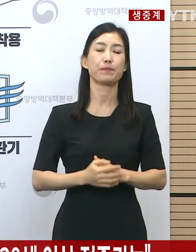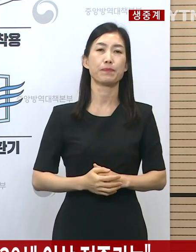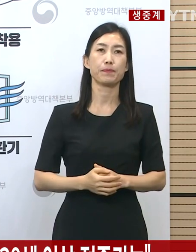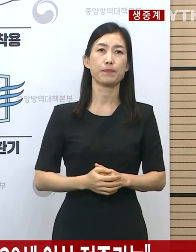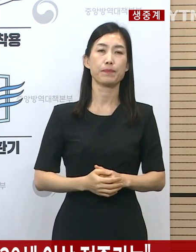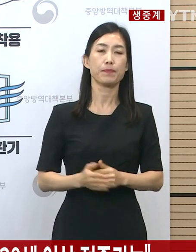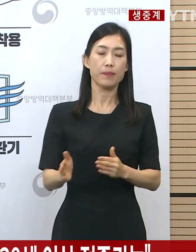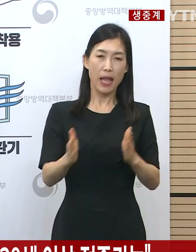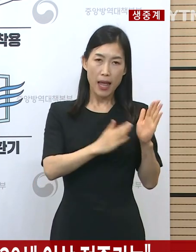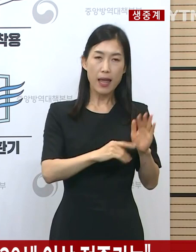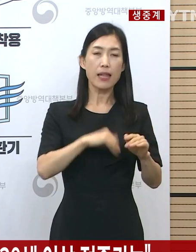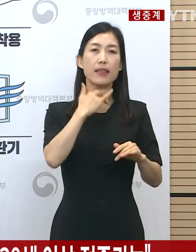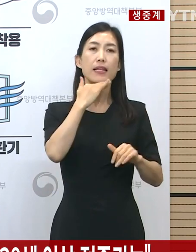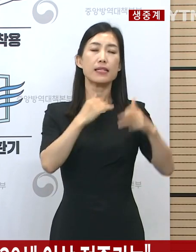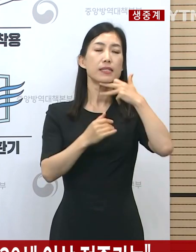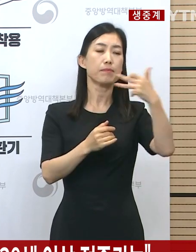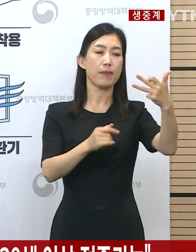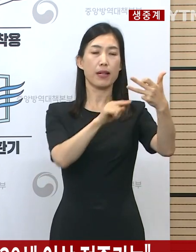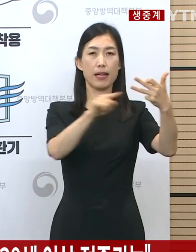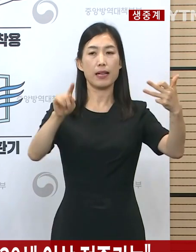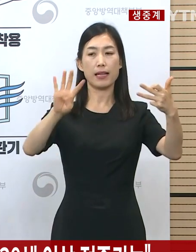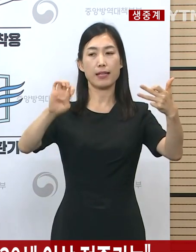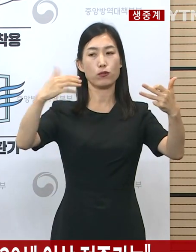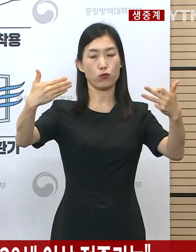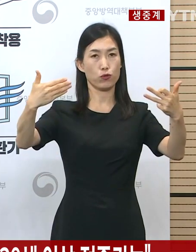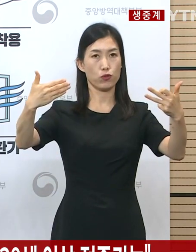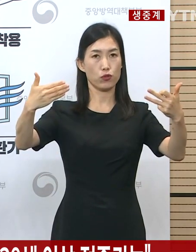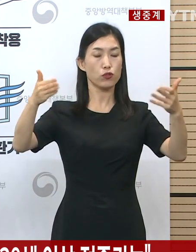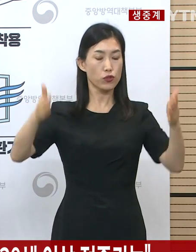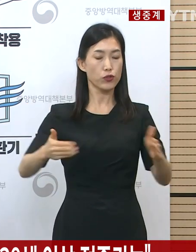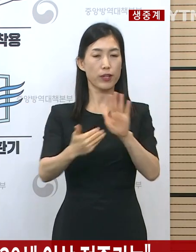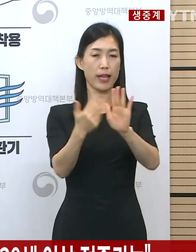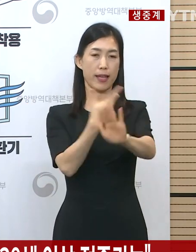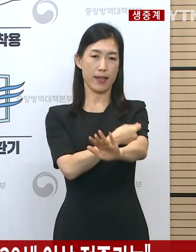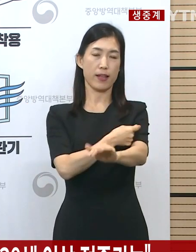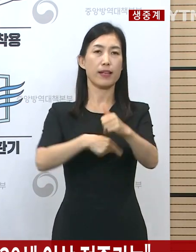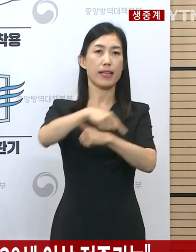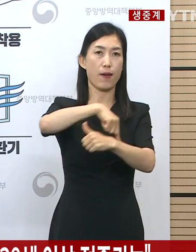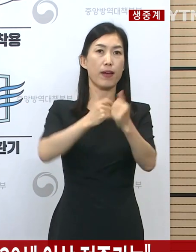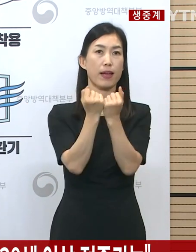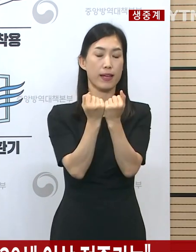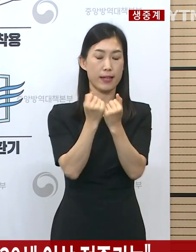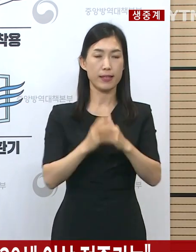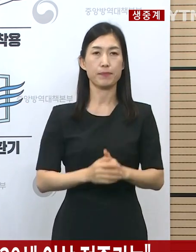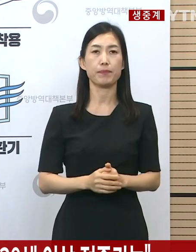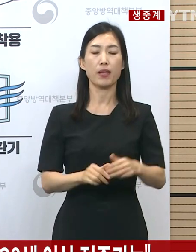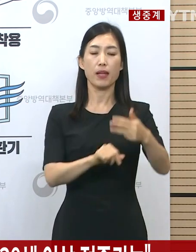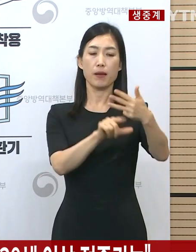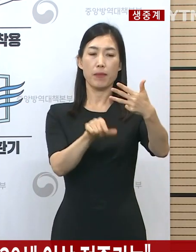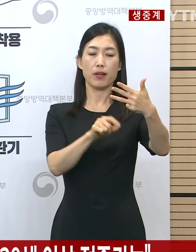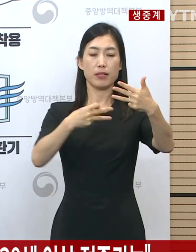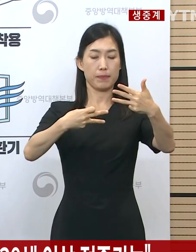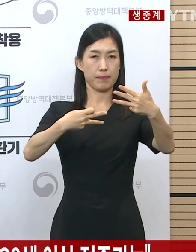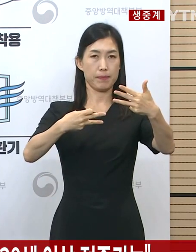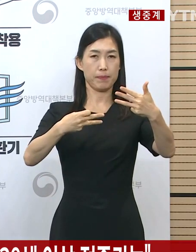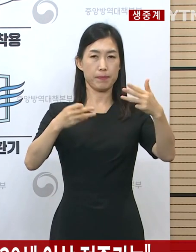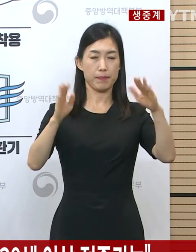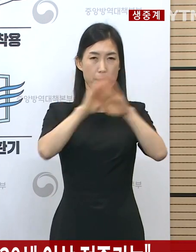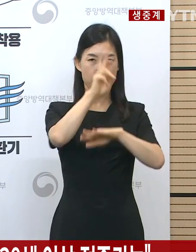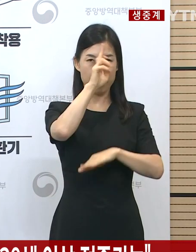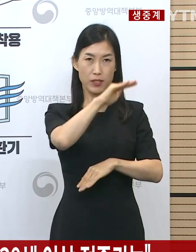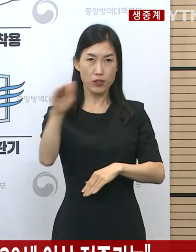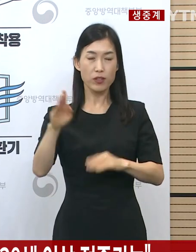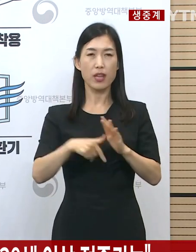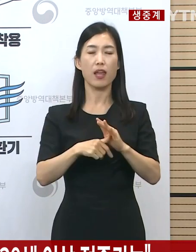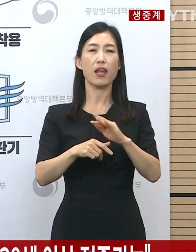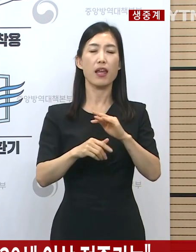다음은 18세에서 49세 예방접종 예약 현황을 말씀드리겠습니다. 8월 13일 0시 기준으로